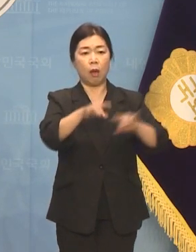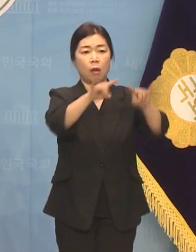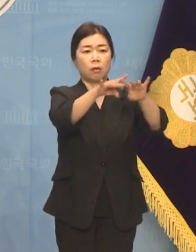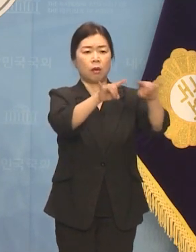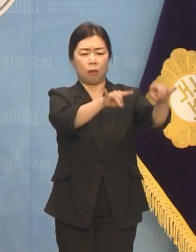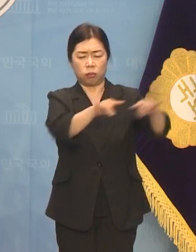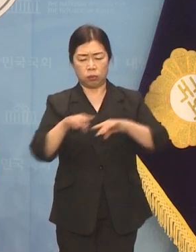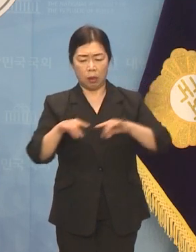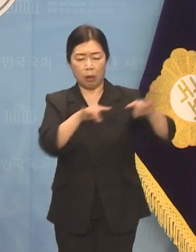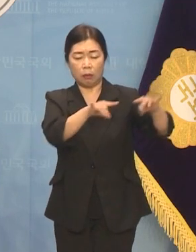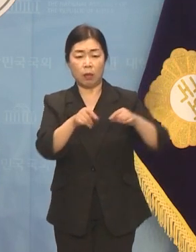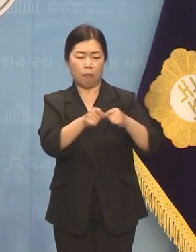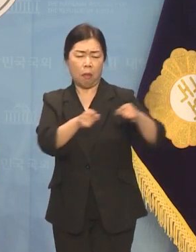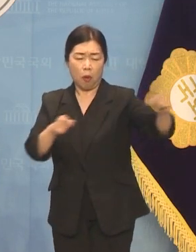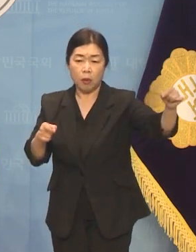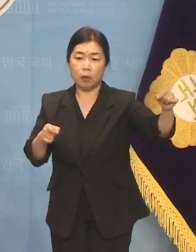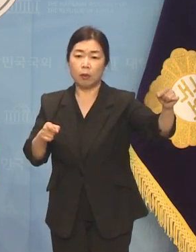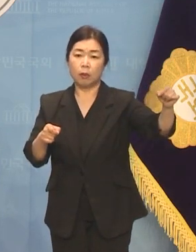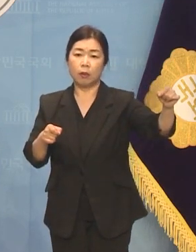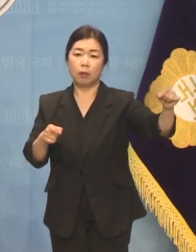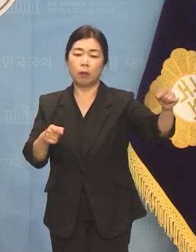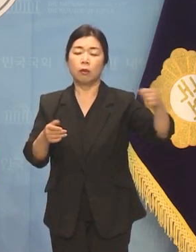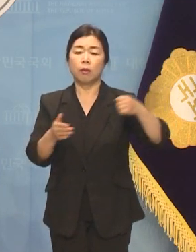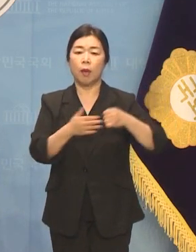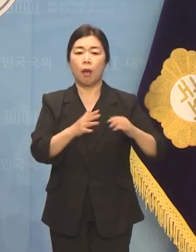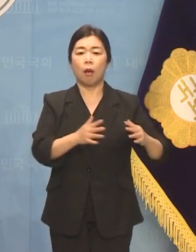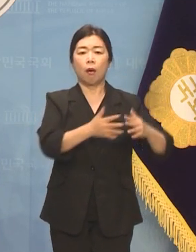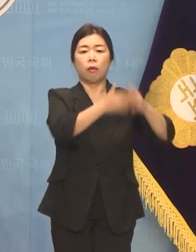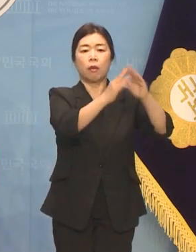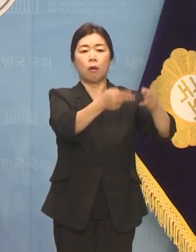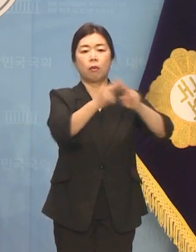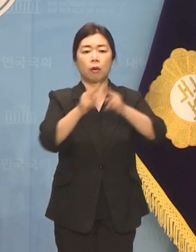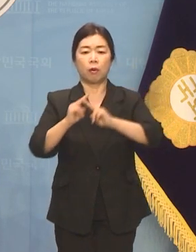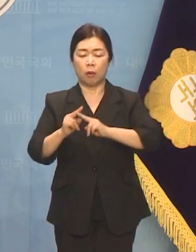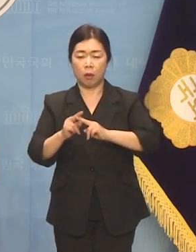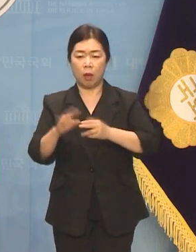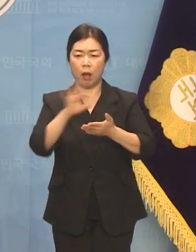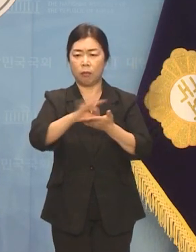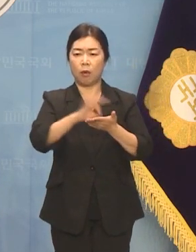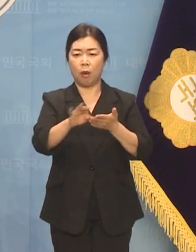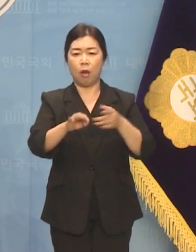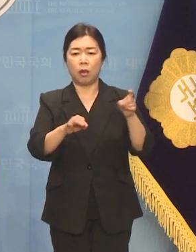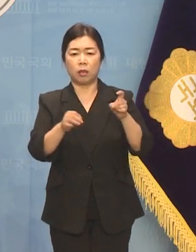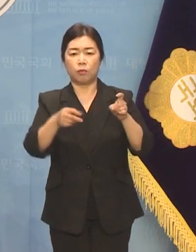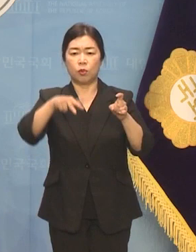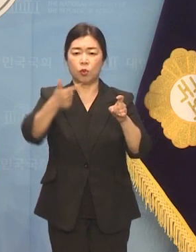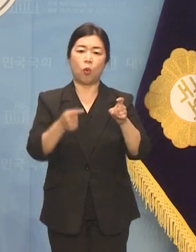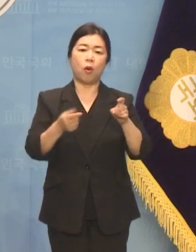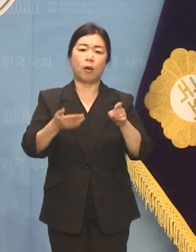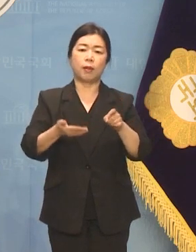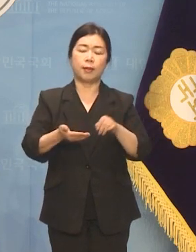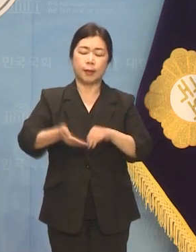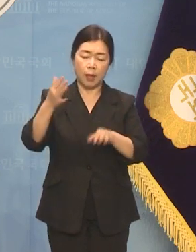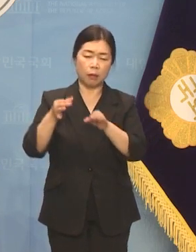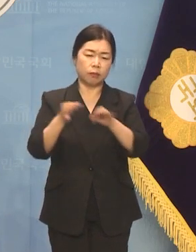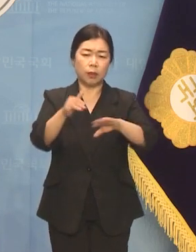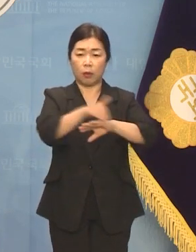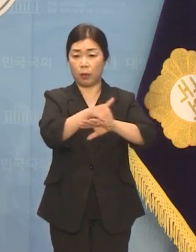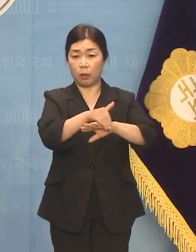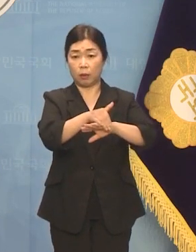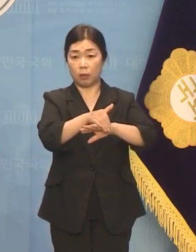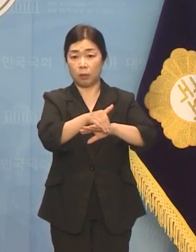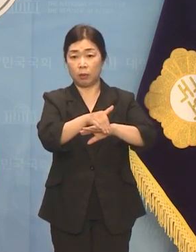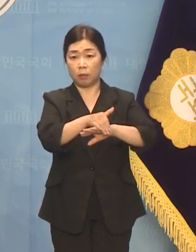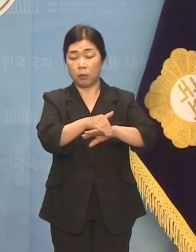장거리 송변전설로 건설 비용만 수십조 원이나 쏟아부을 계획이다. 이렇게 수도권의 첨단